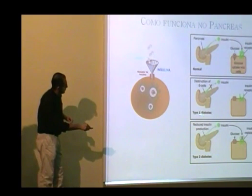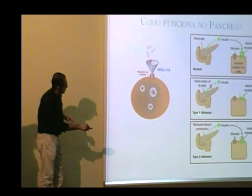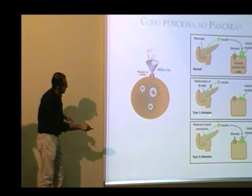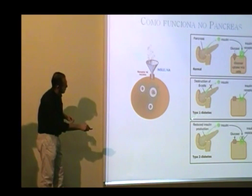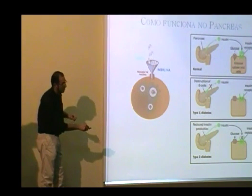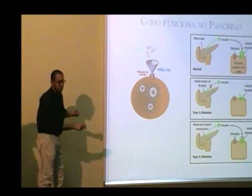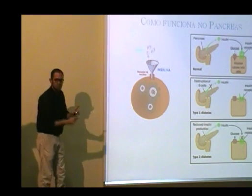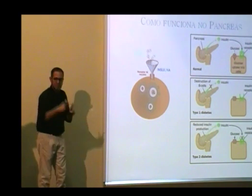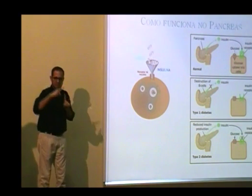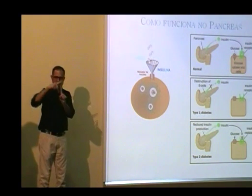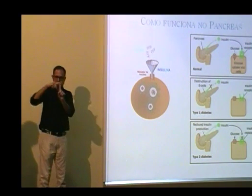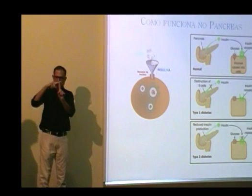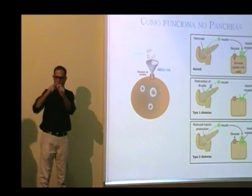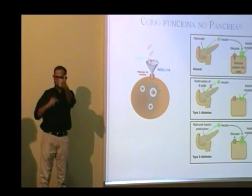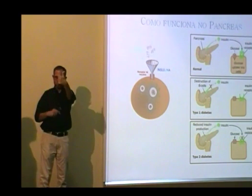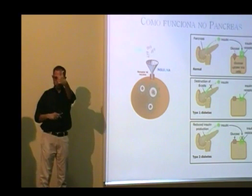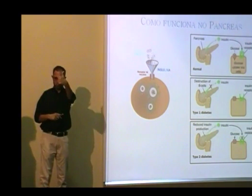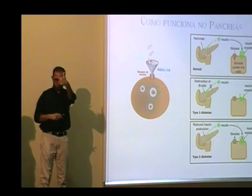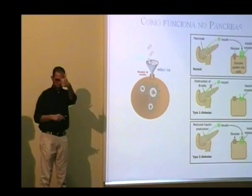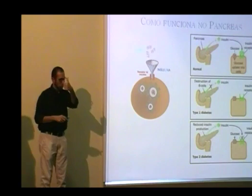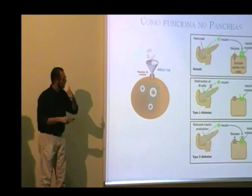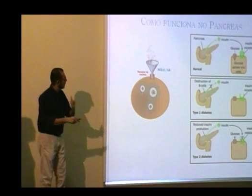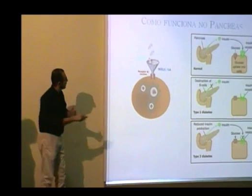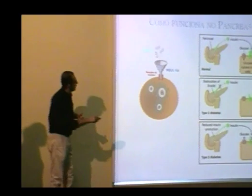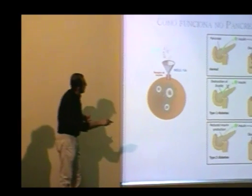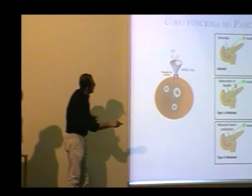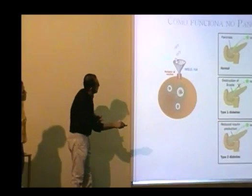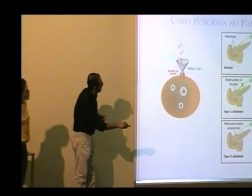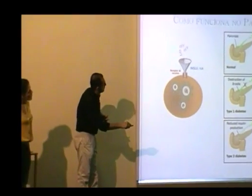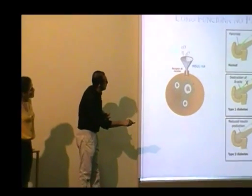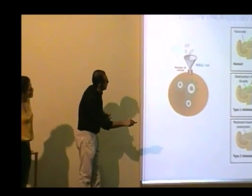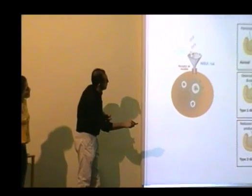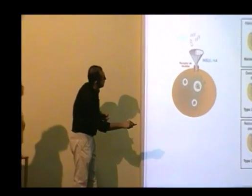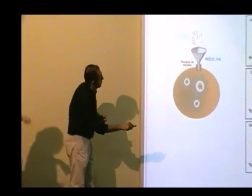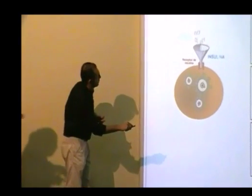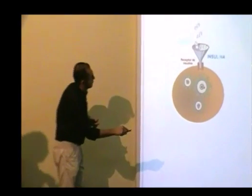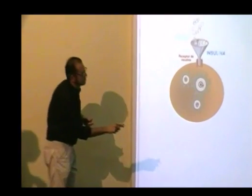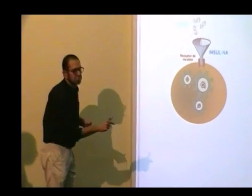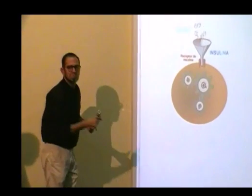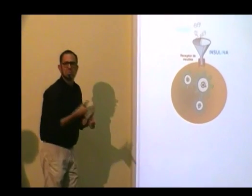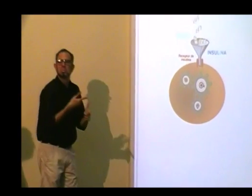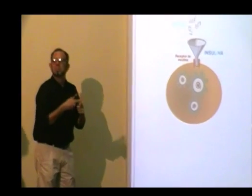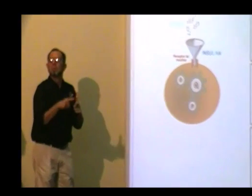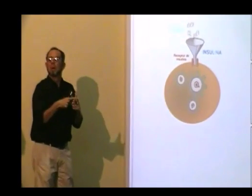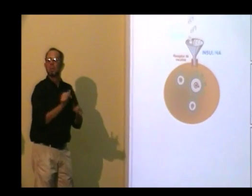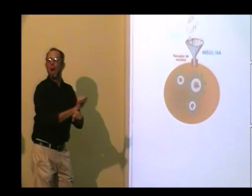ali algo normal. Tem um tipo de diabetes chamado 1.